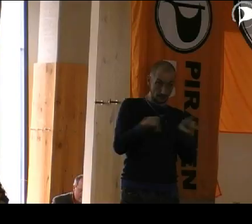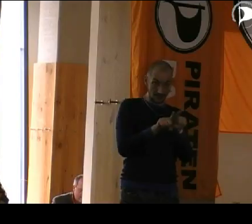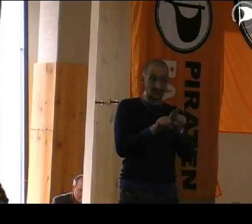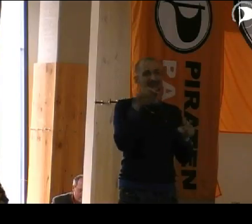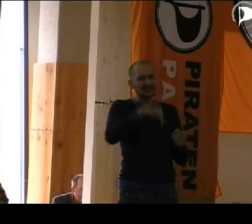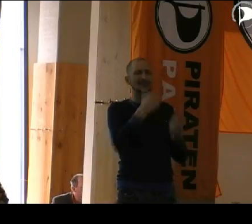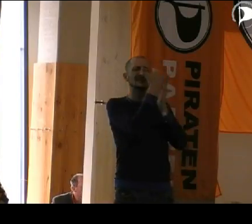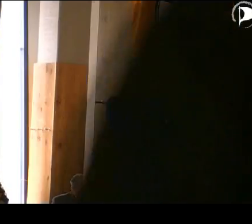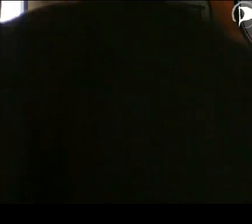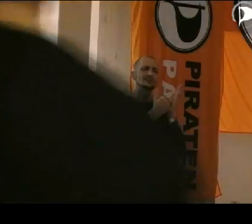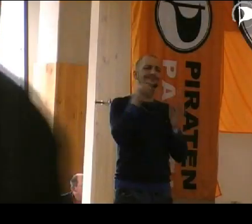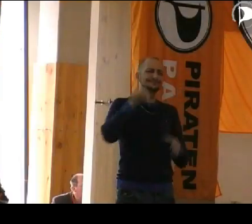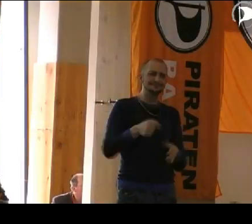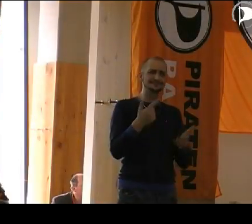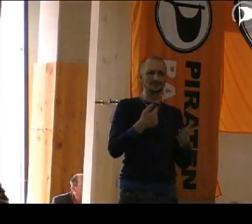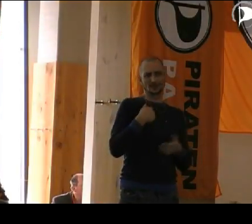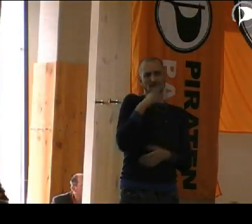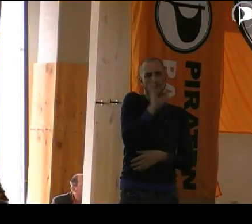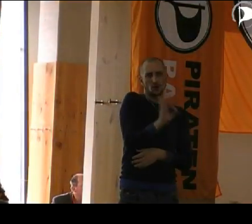sagen soll